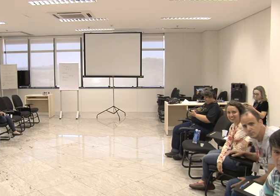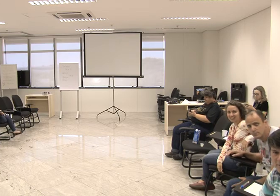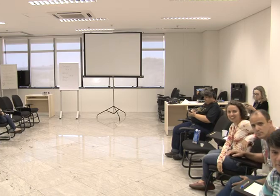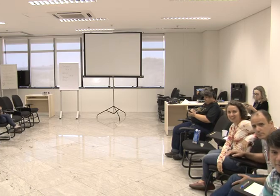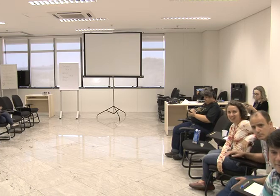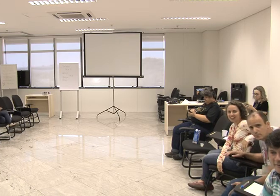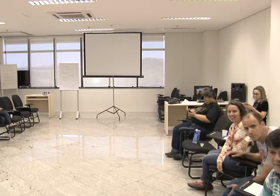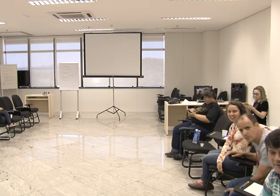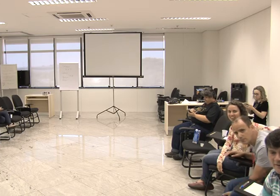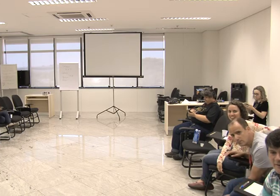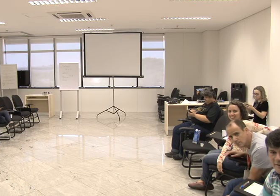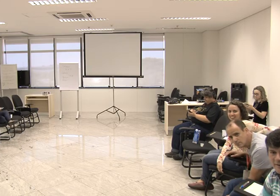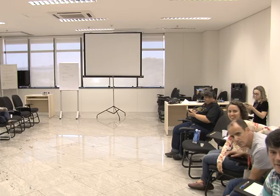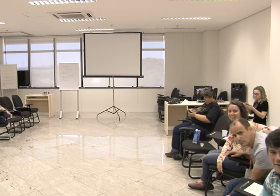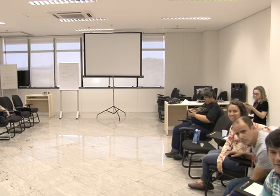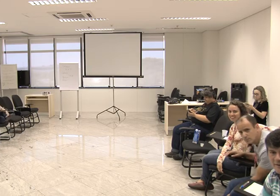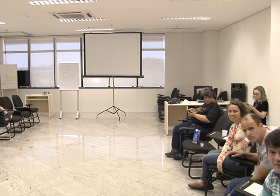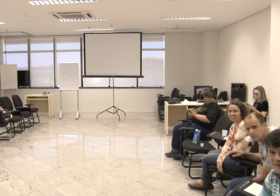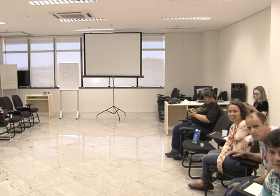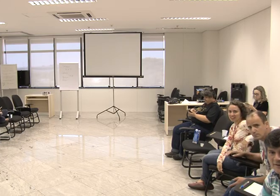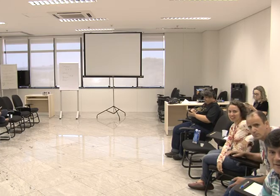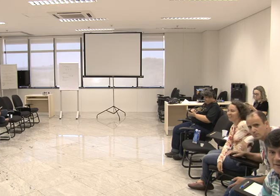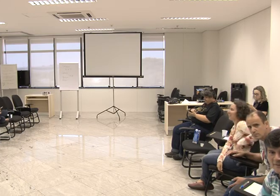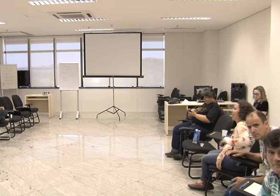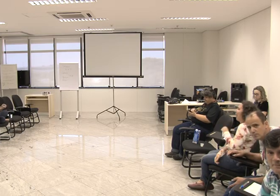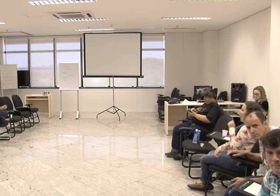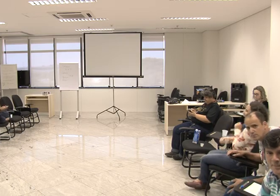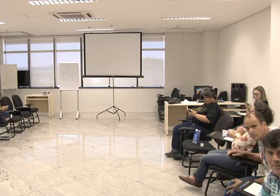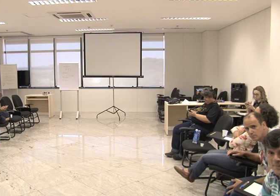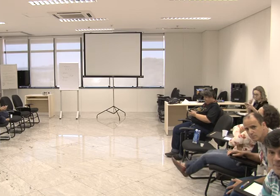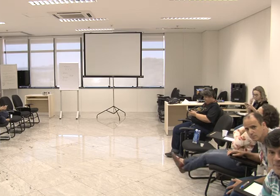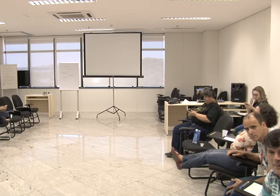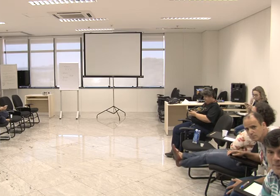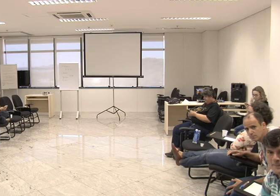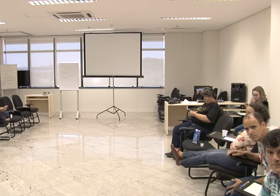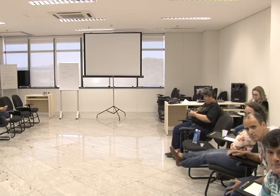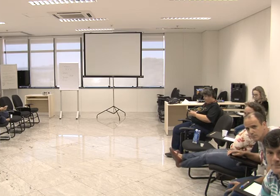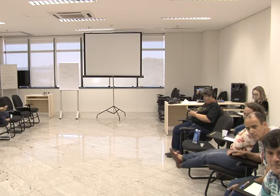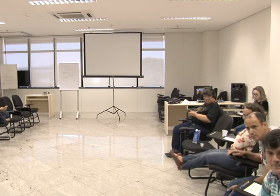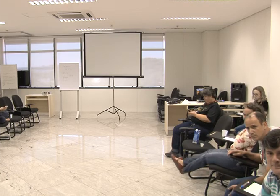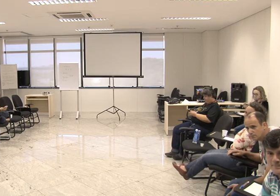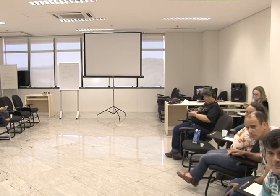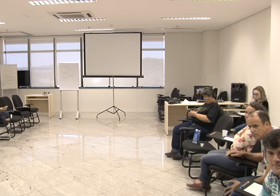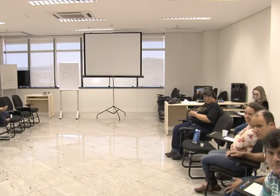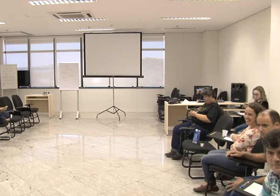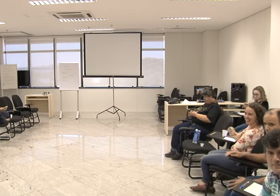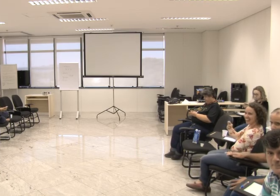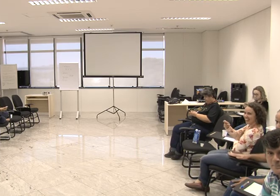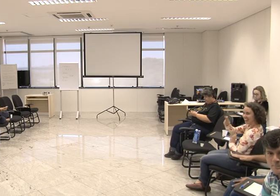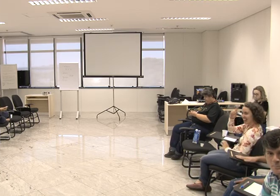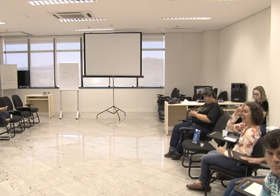fácil. Mas qual o sentido? Não, de dente mesmo. Ou você pode fazer o outro também. É legal o outro.